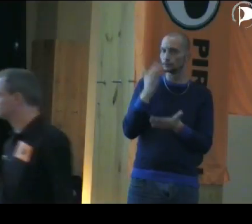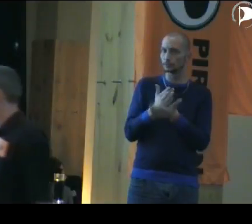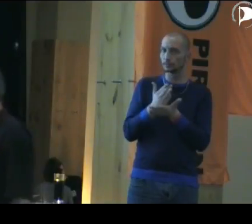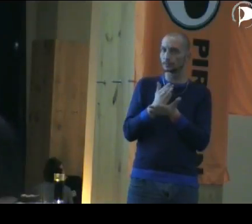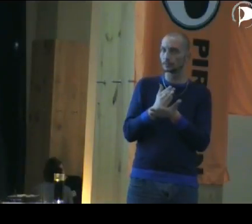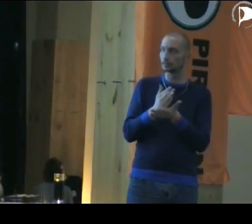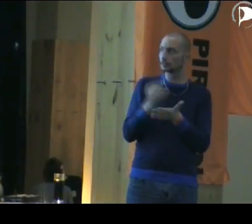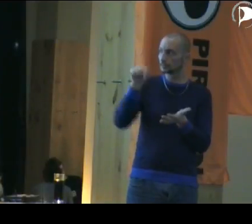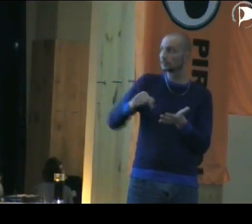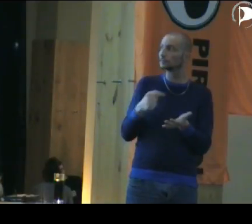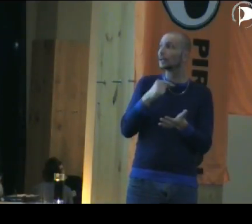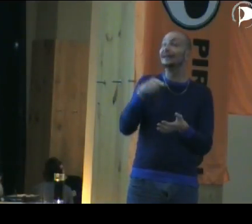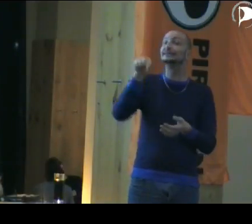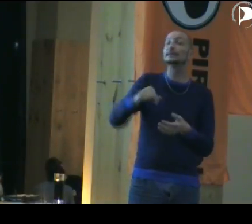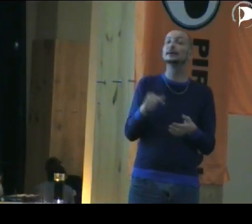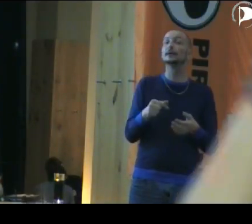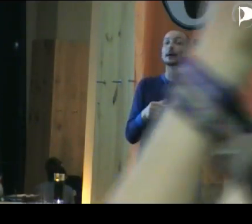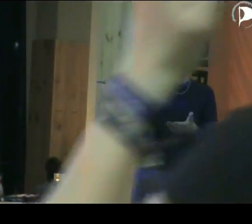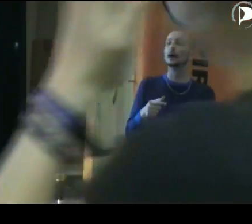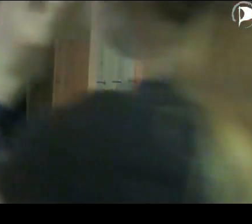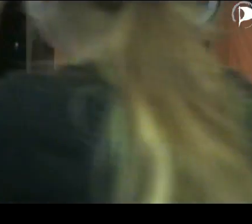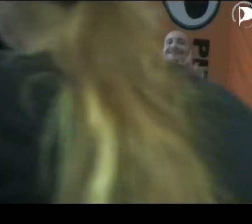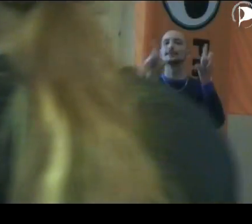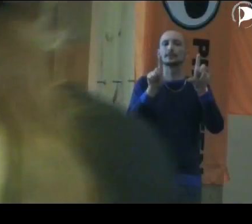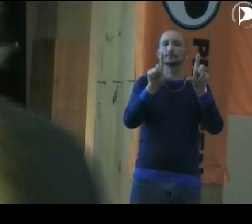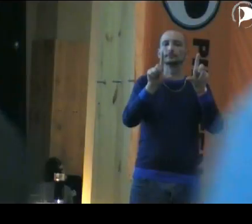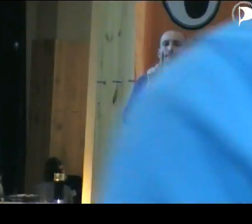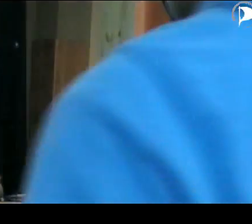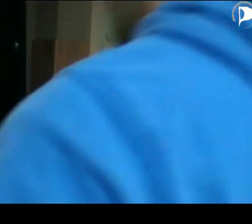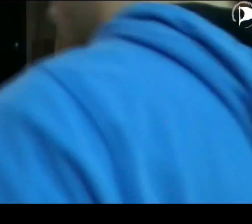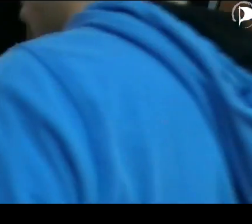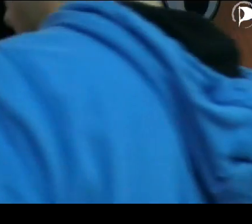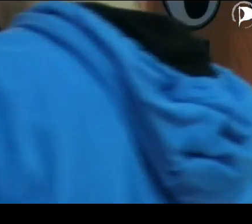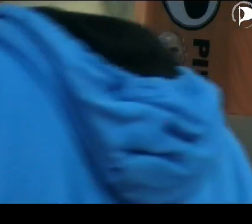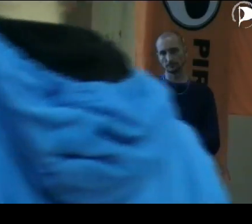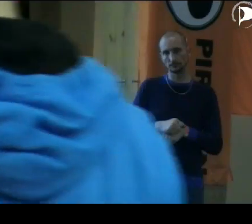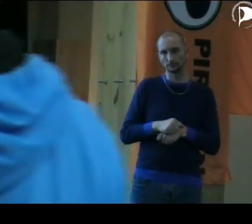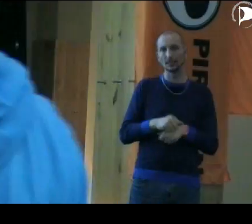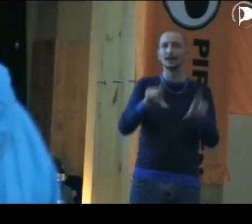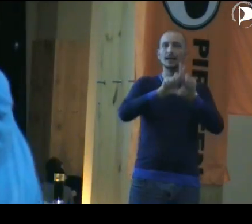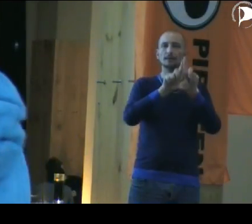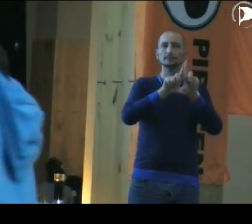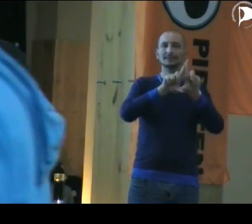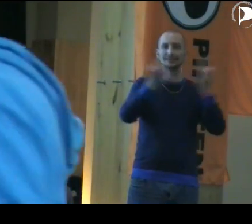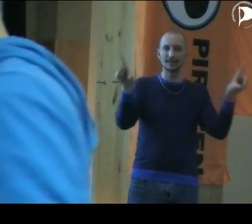wir halten die eingebracht werden jetzt kommt eben die wahl